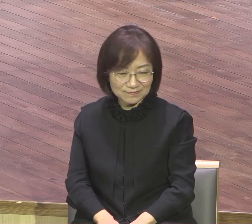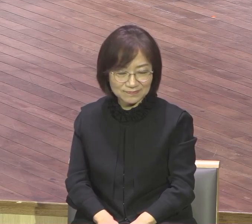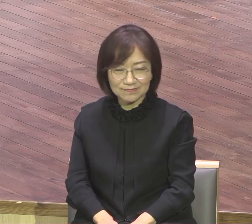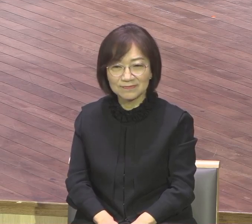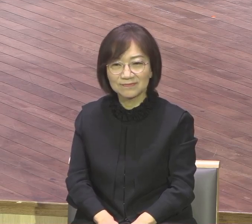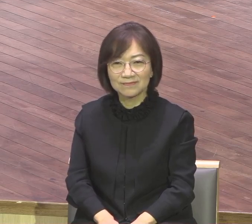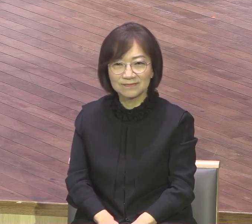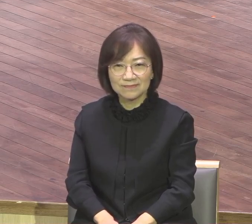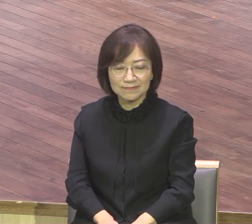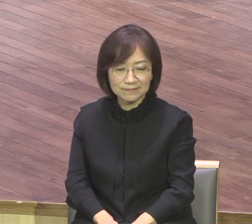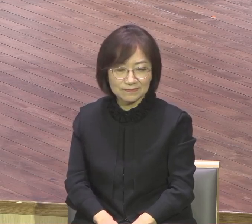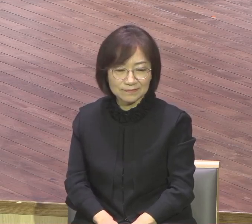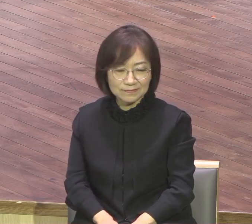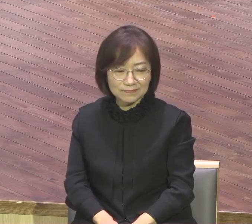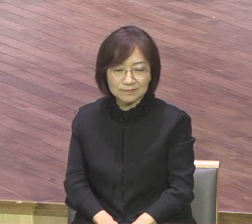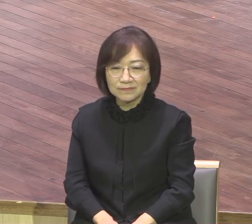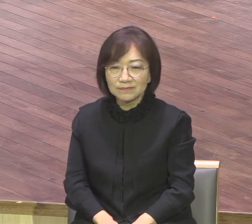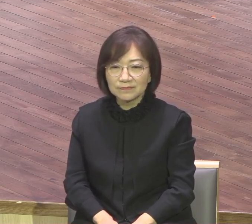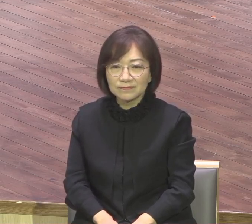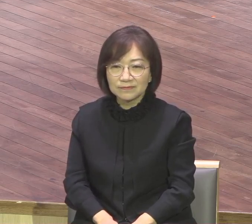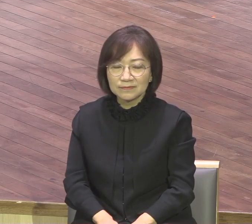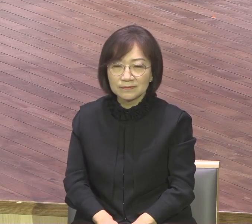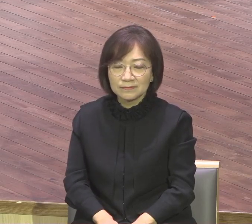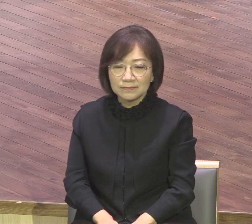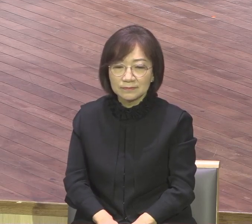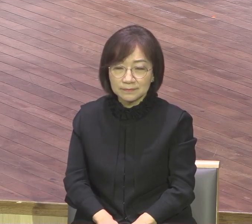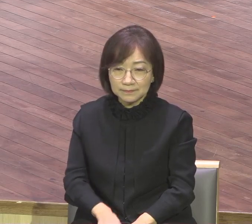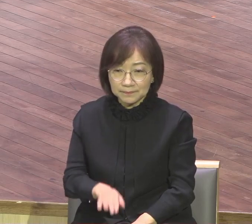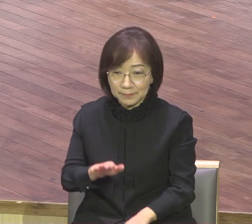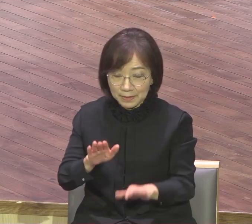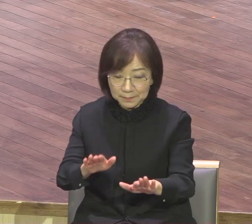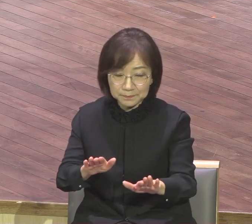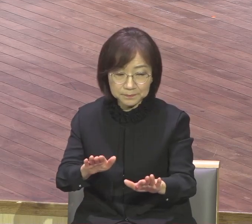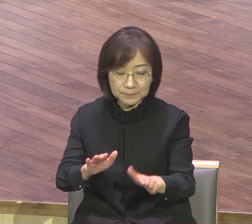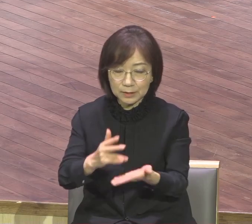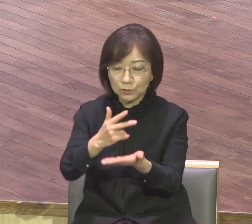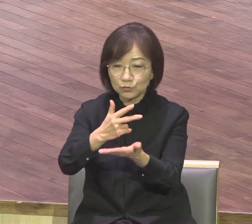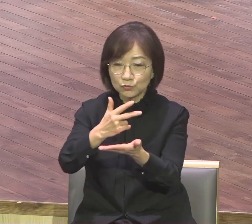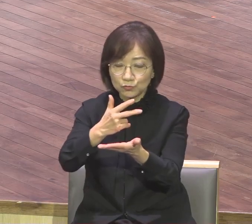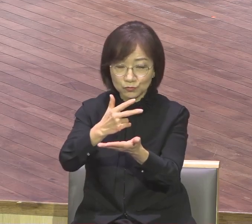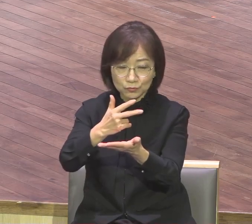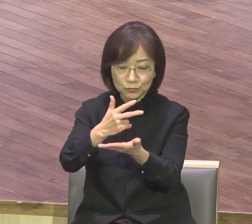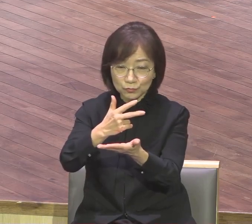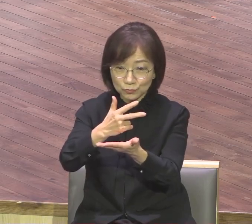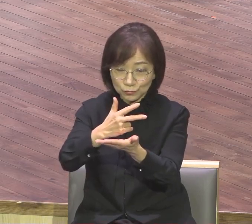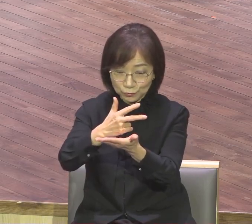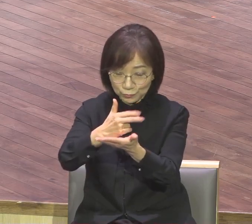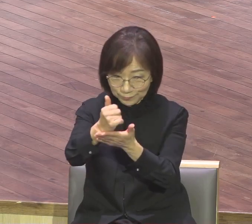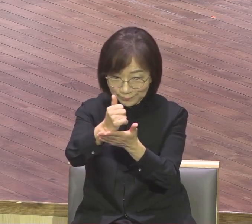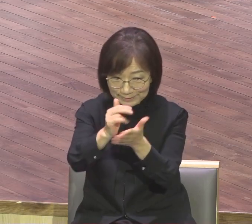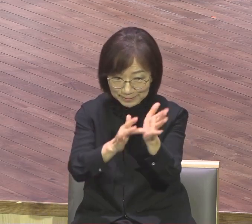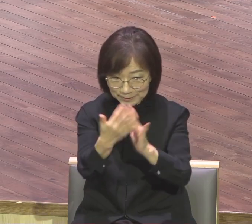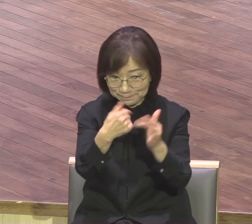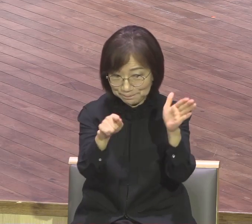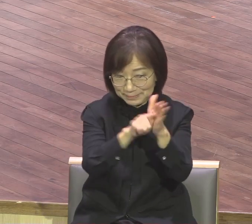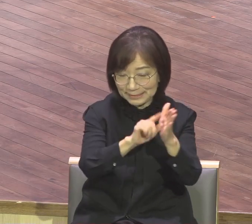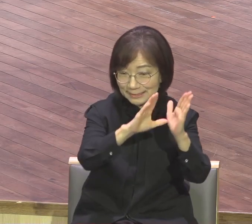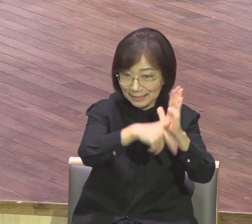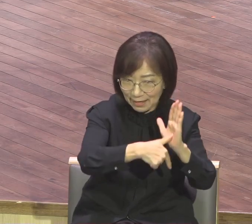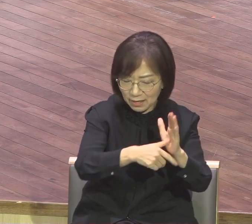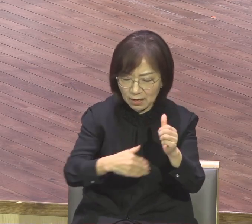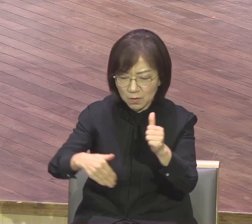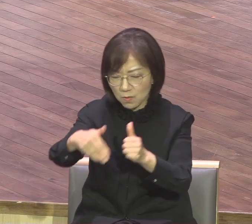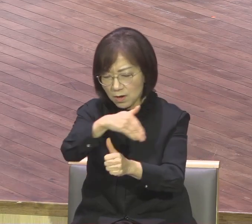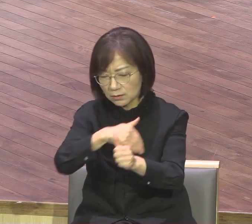llegada de Jesucristo. 이 말은요, 주 안에서 어떤 어려움에 닥쳐도 흔들리지 말고